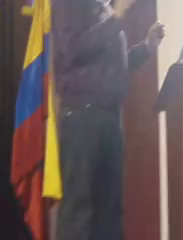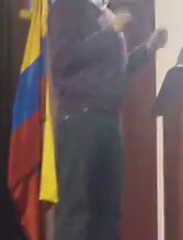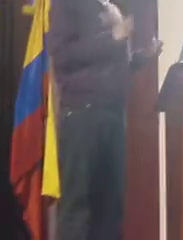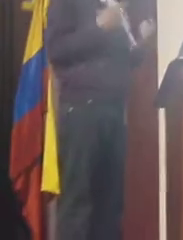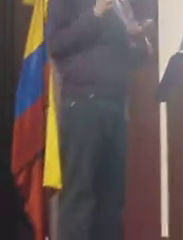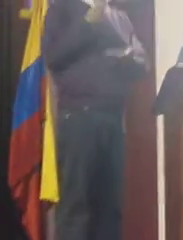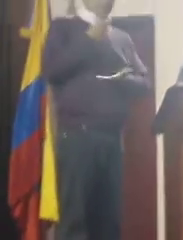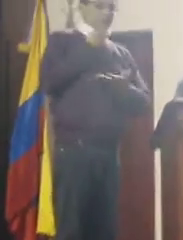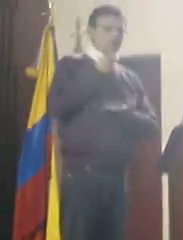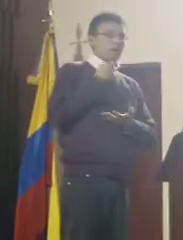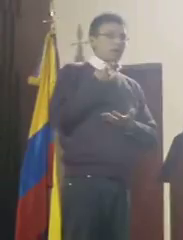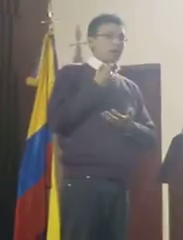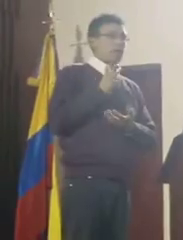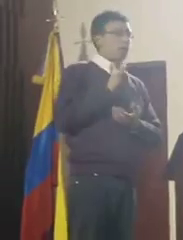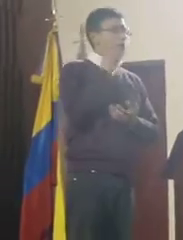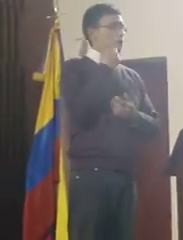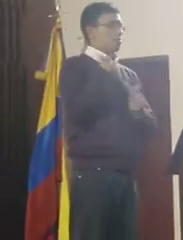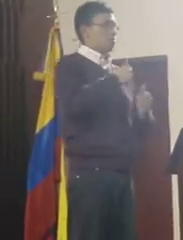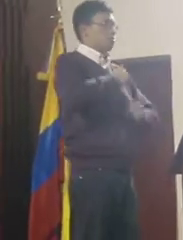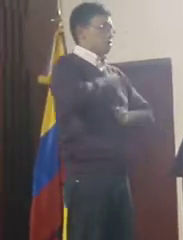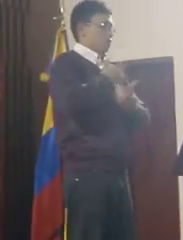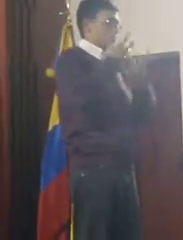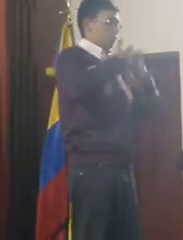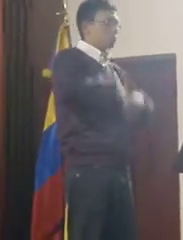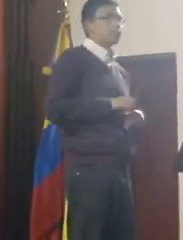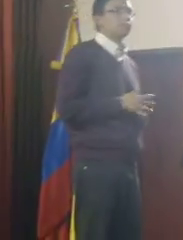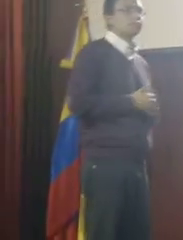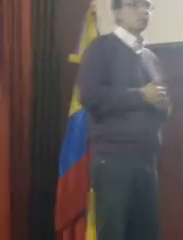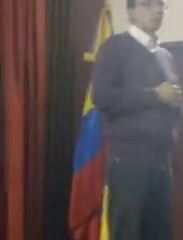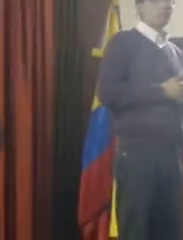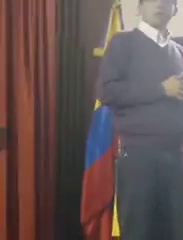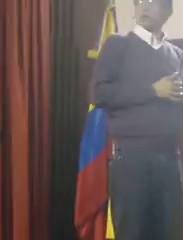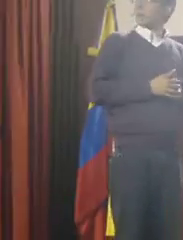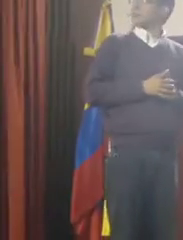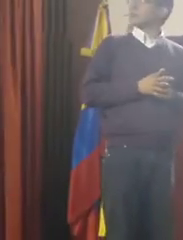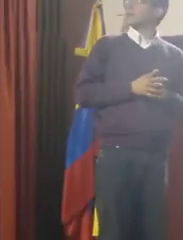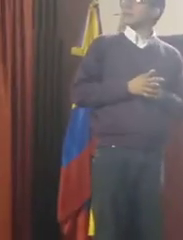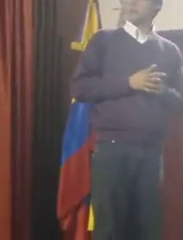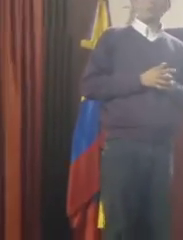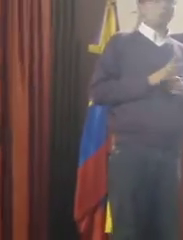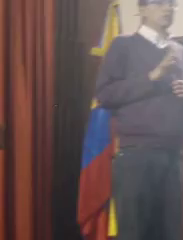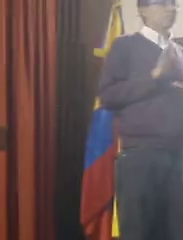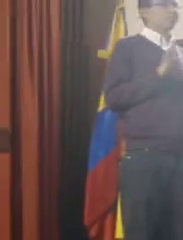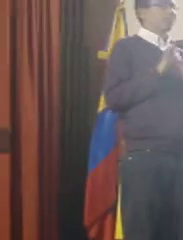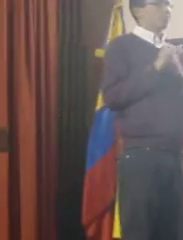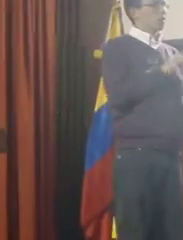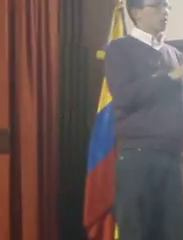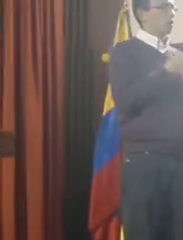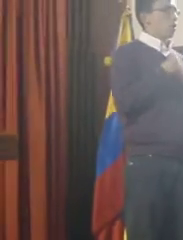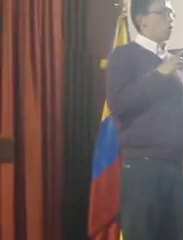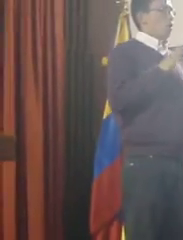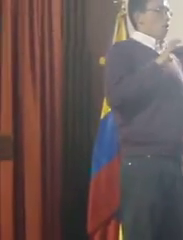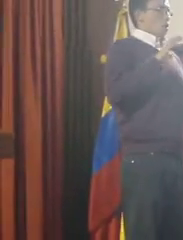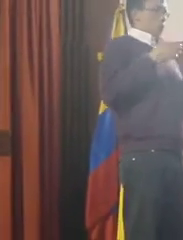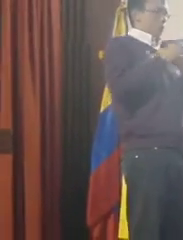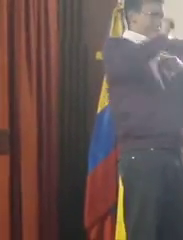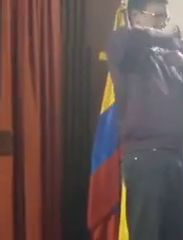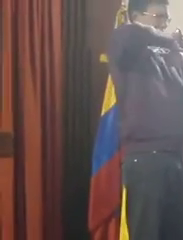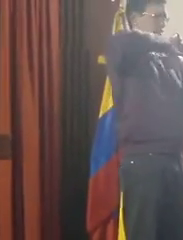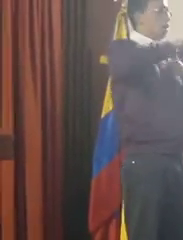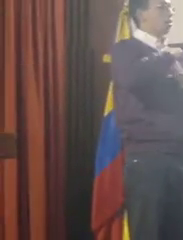Tenemos un equipo integral y disciplinario, el cual realmente lo que se quiere es